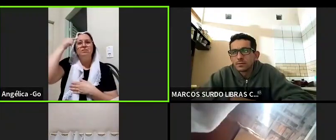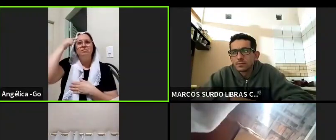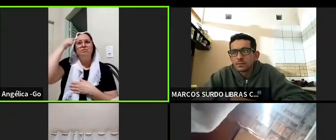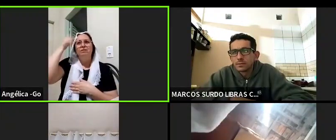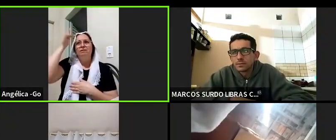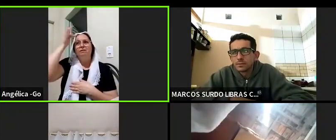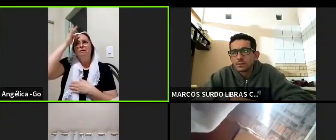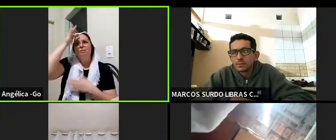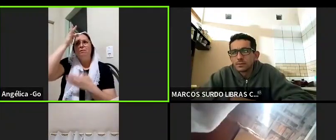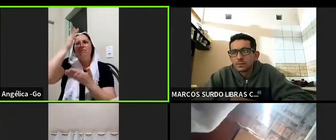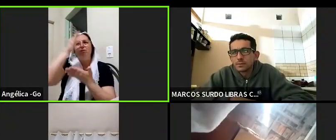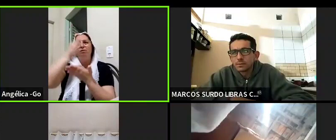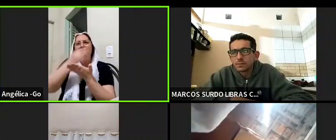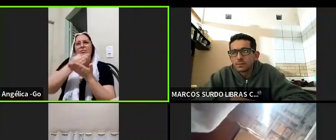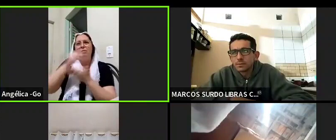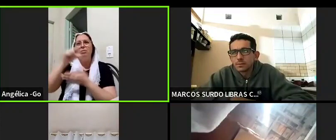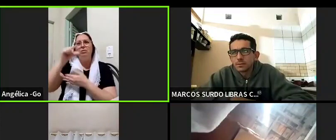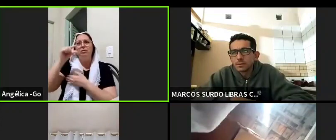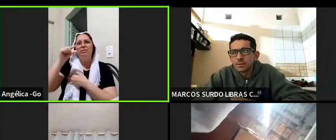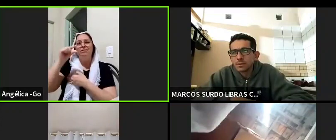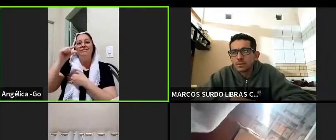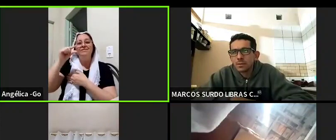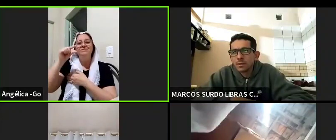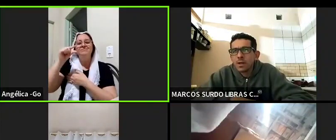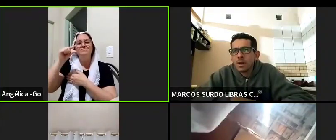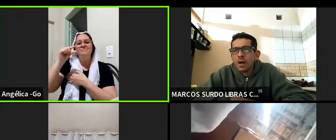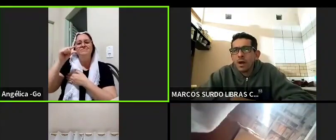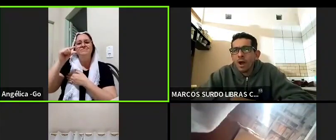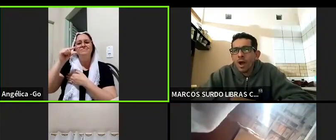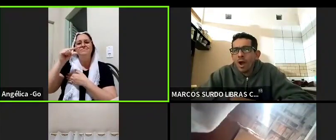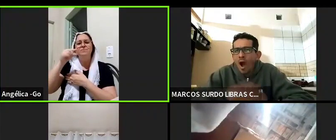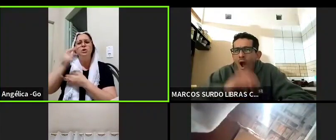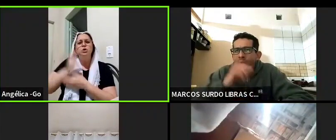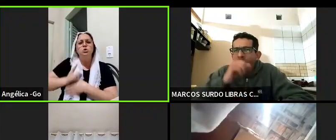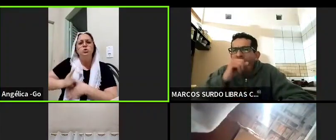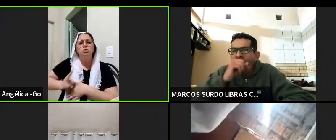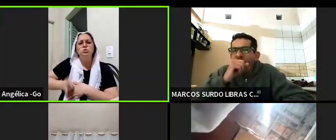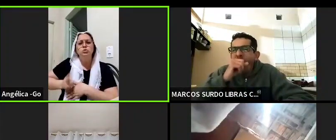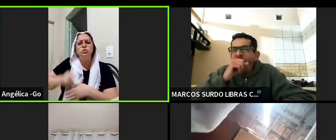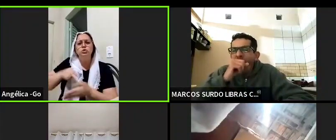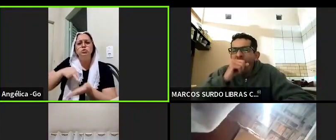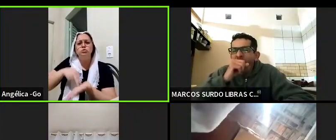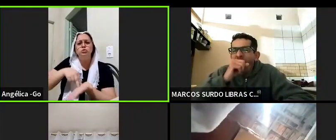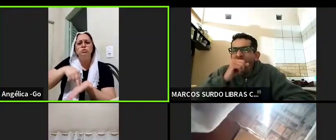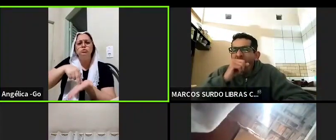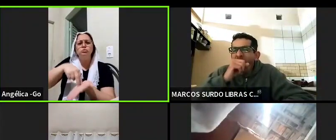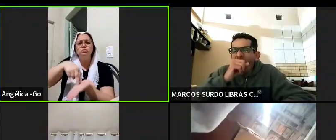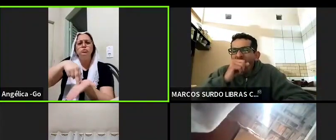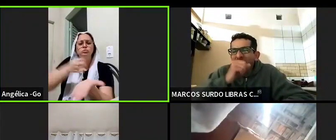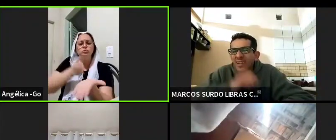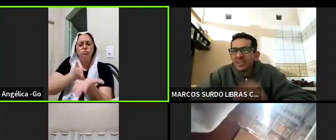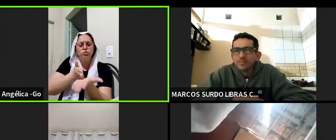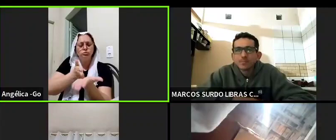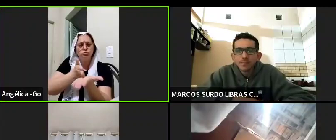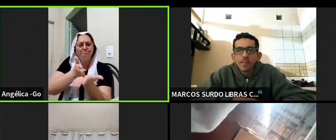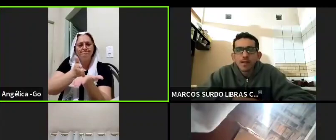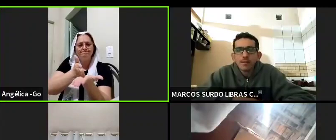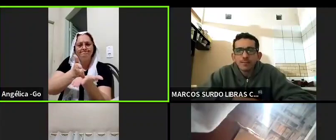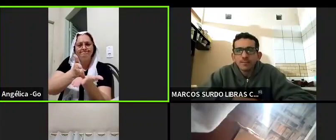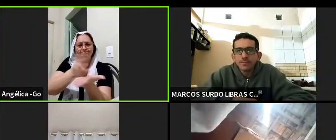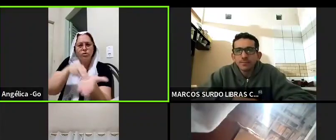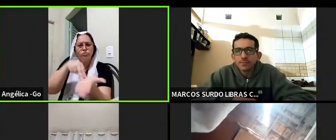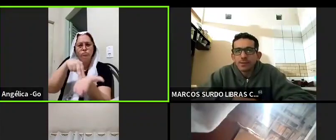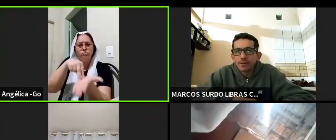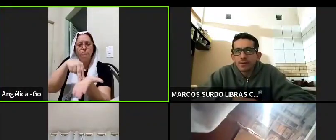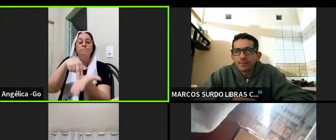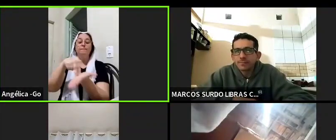sombra, é a tua direita. lá no Salmos 91.